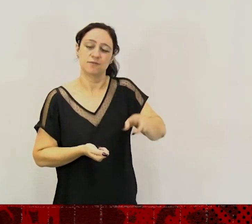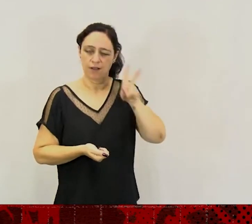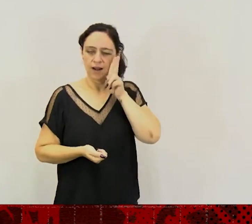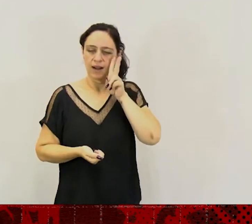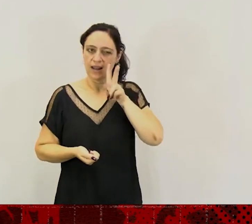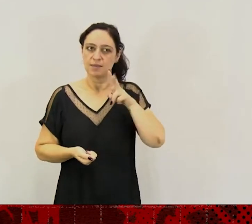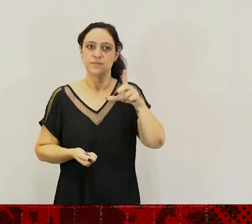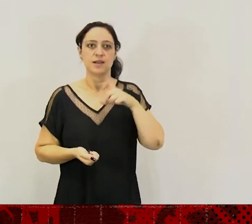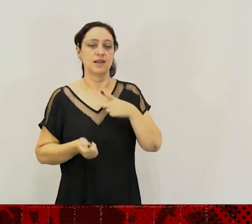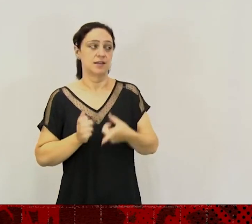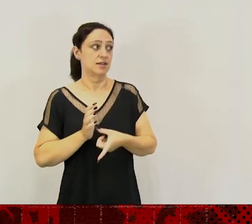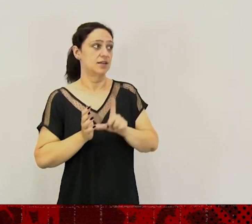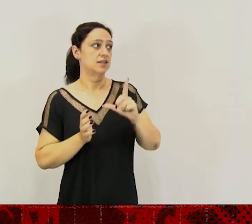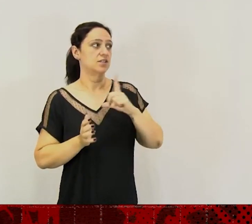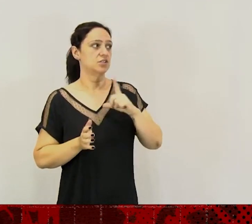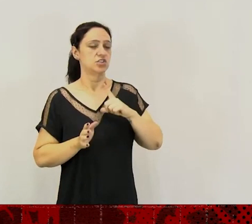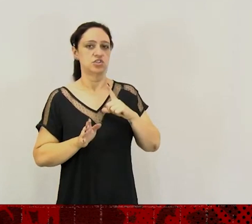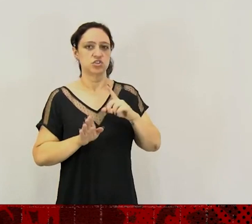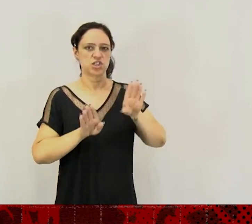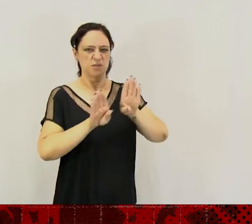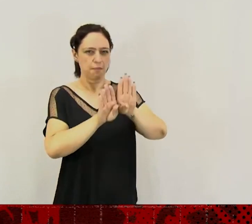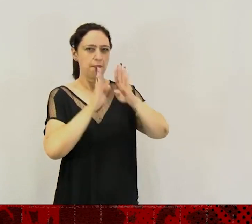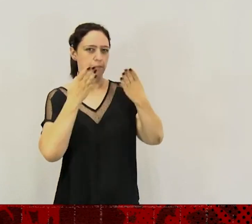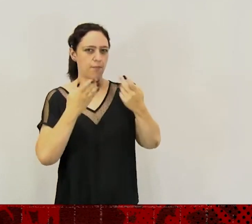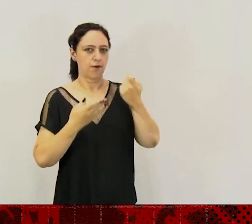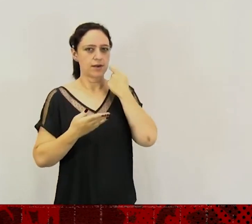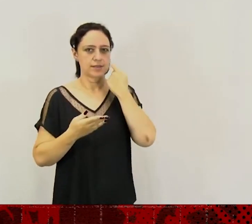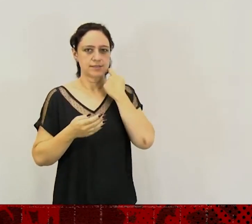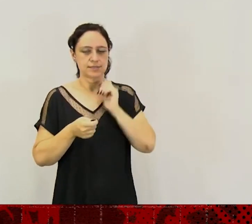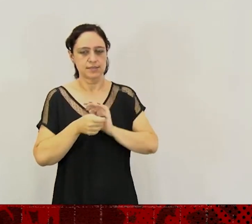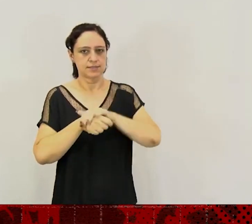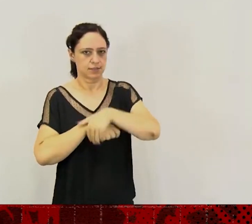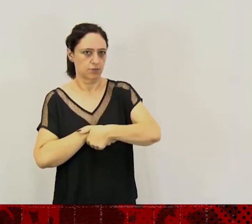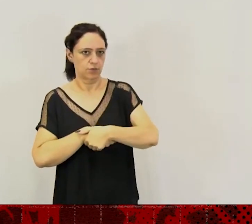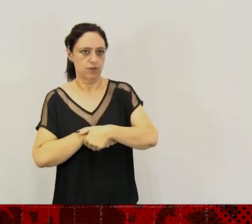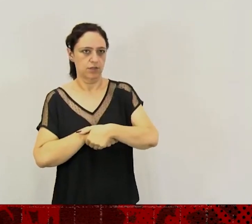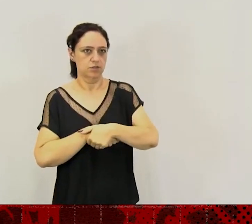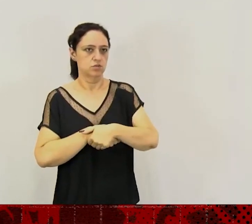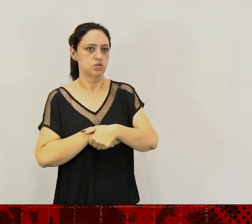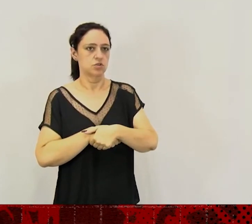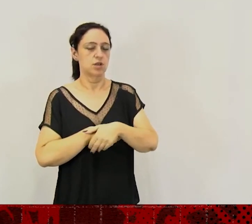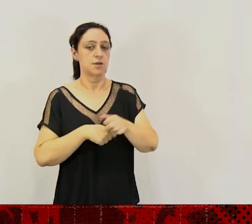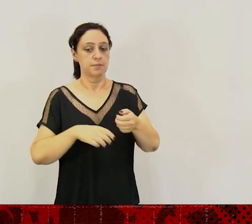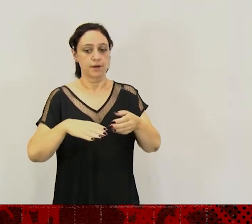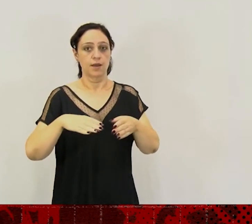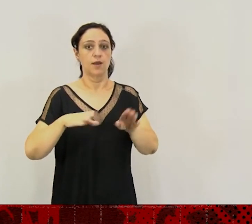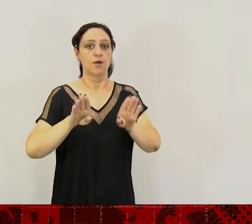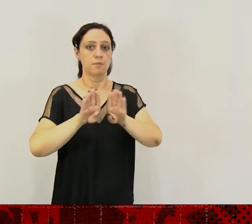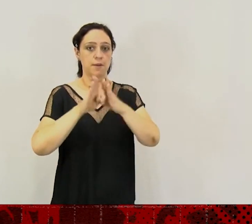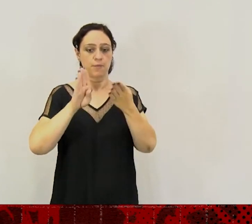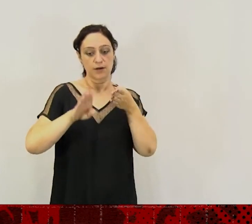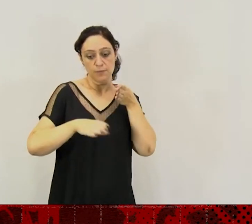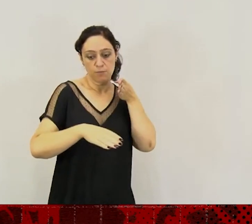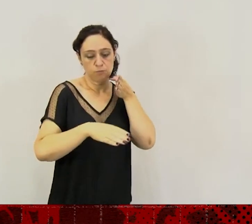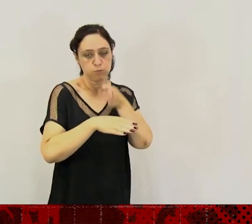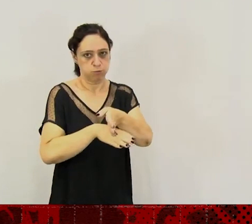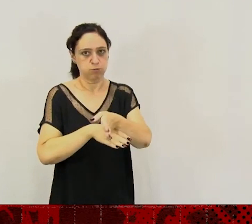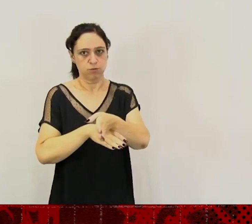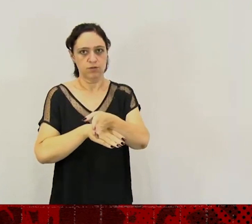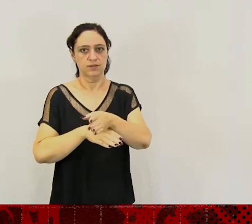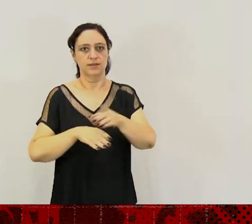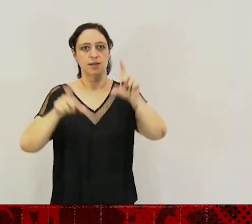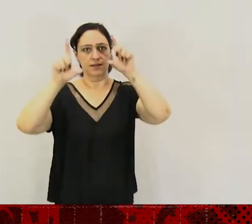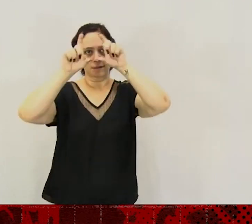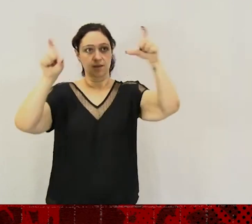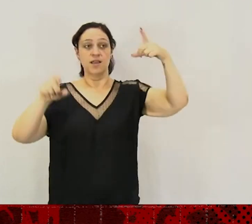uma porta aqui na sexta-noite, nós queríamos que vocês todos passassem por ela, que estava escrito os escolhidos, né?